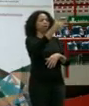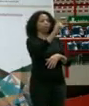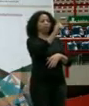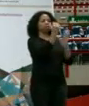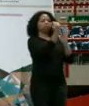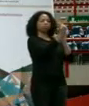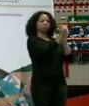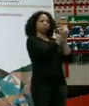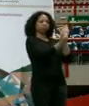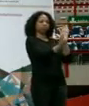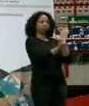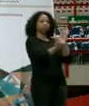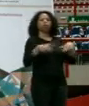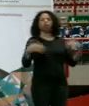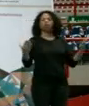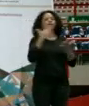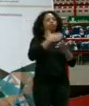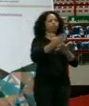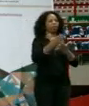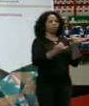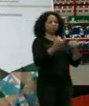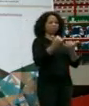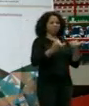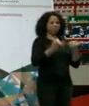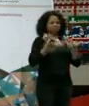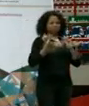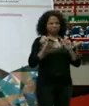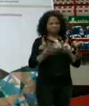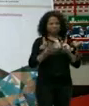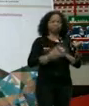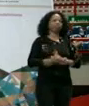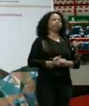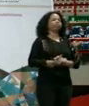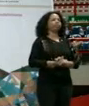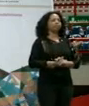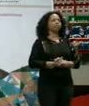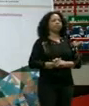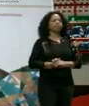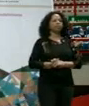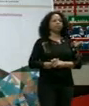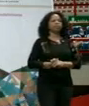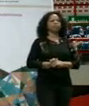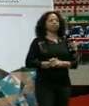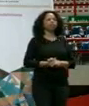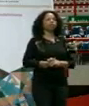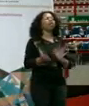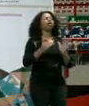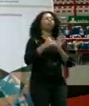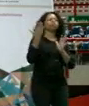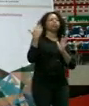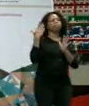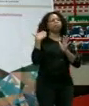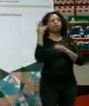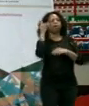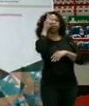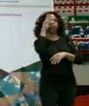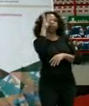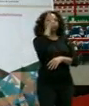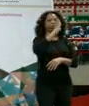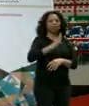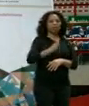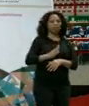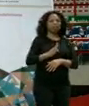vamos começar a nossa brincadeira, tá? A gente estava, no último encontro que vocês tiveram de História do Brasil, foi com o meu